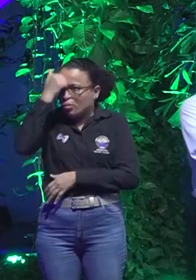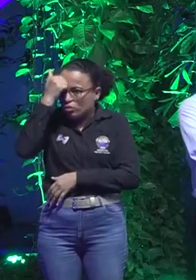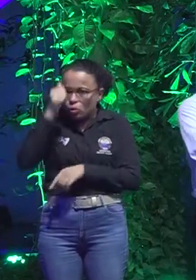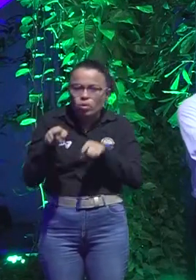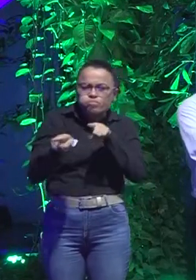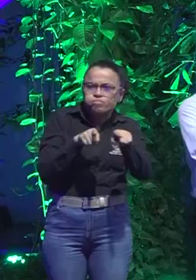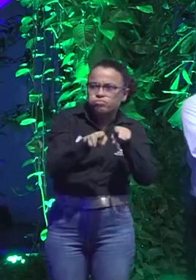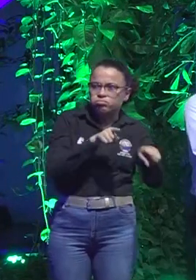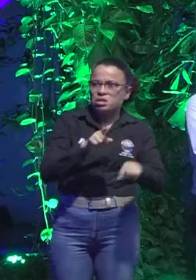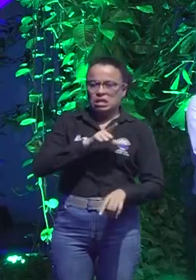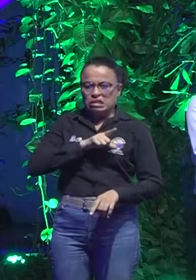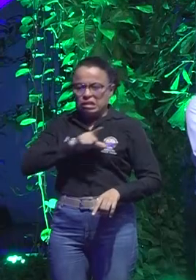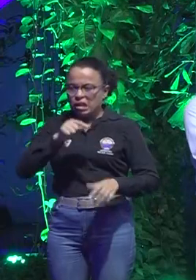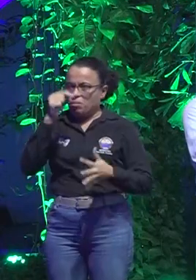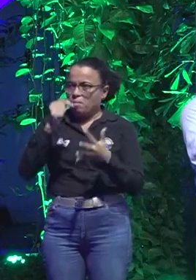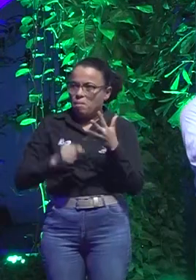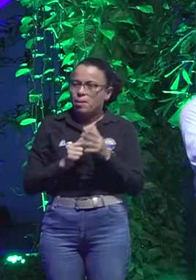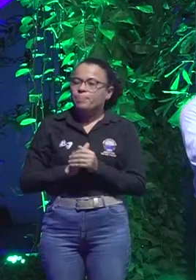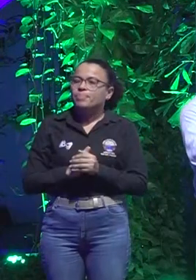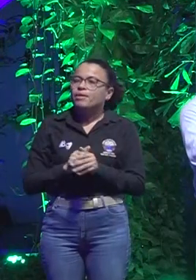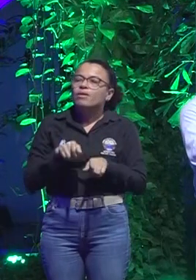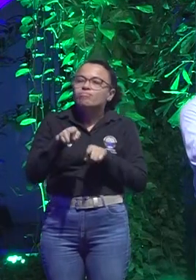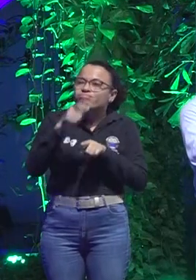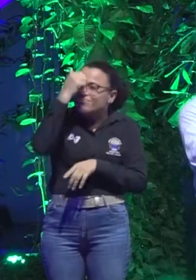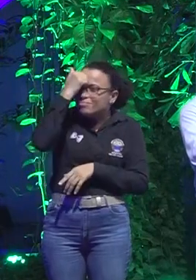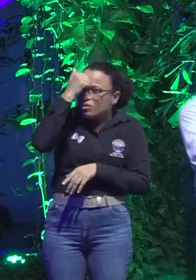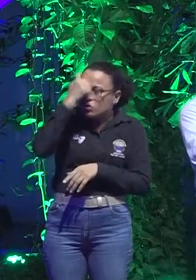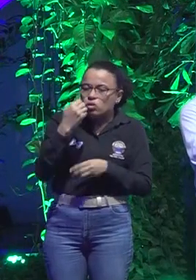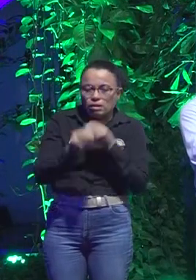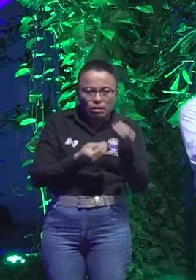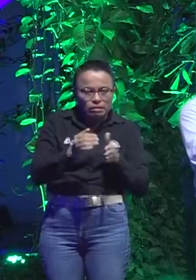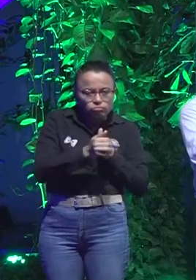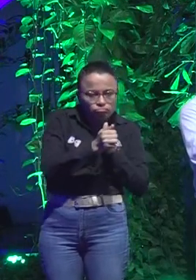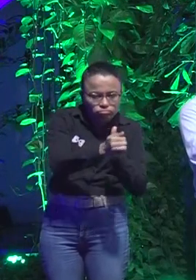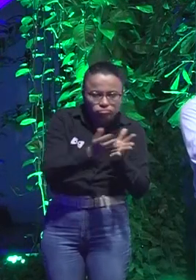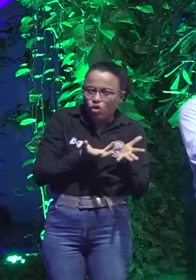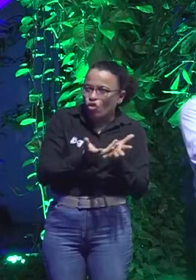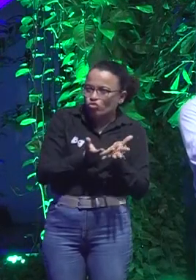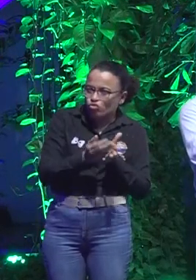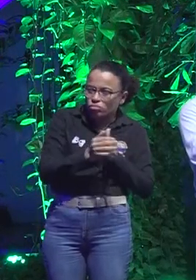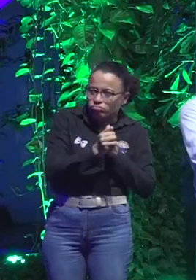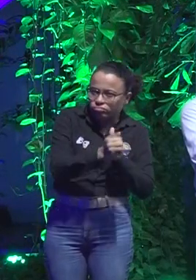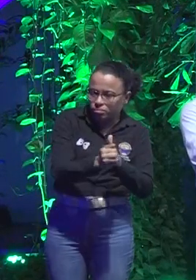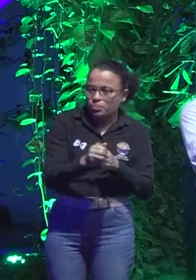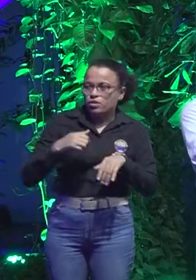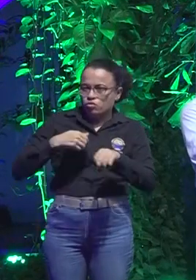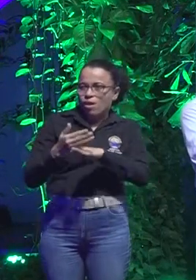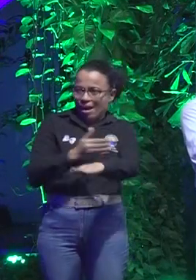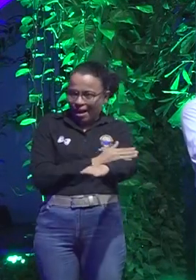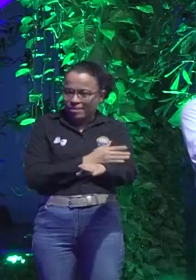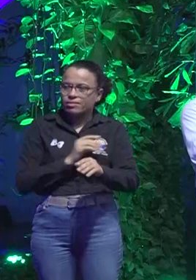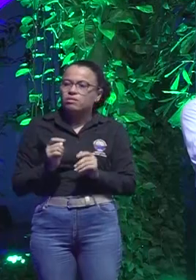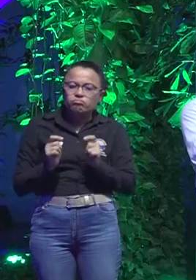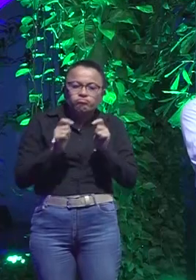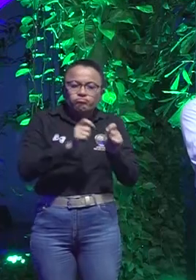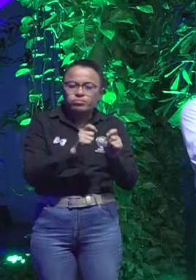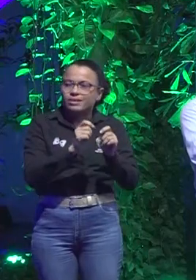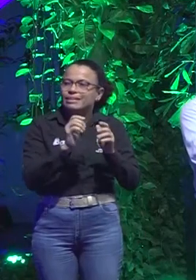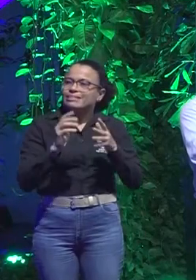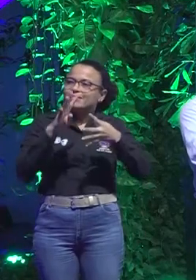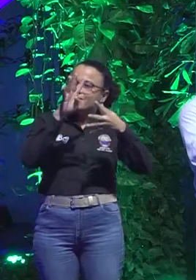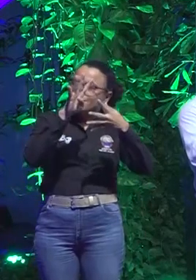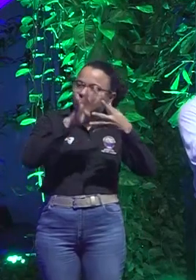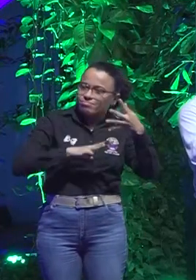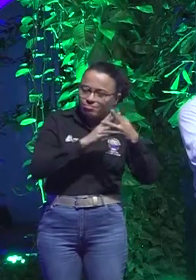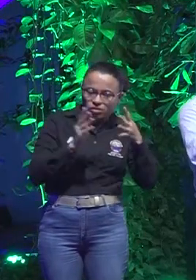hoy hacen consultoría con la universidad porque cuando yo estuve vicerrector de extensión montamos un sistema de incentivos que está hoy vigente que permite que el